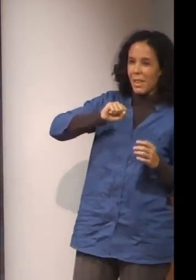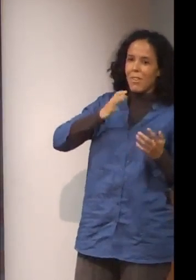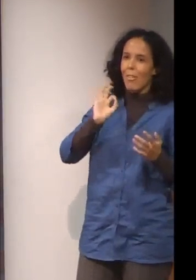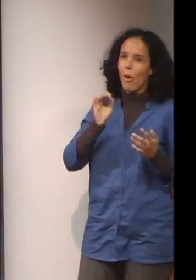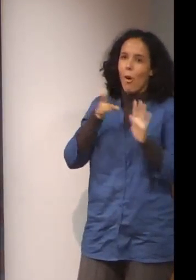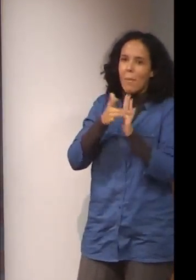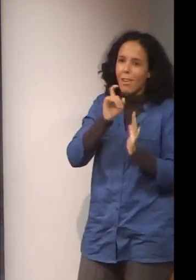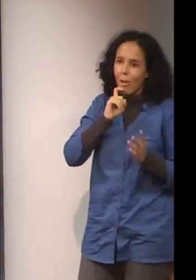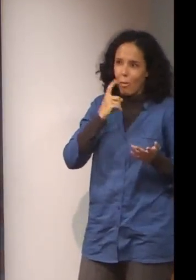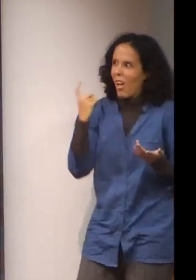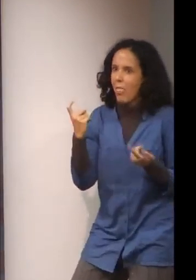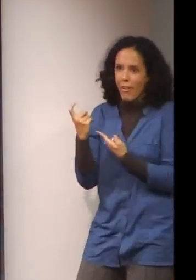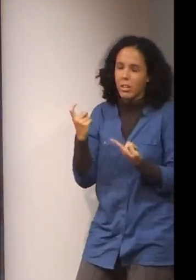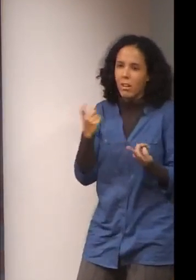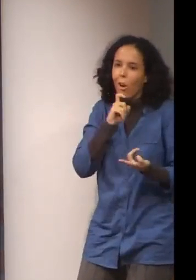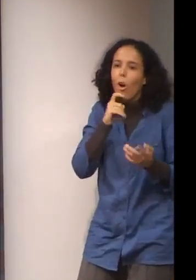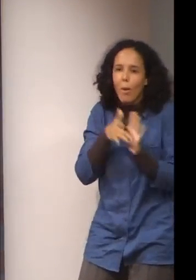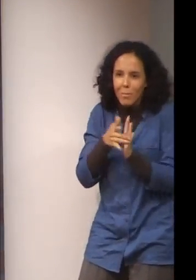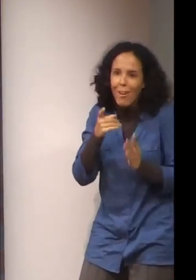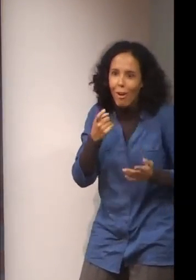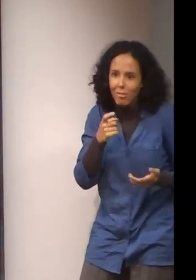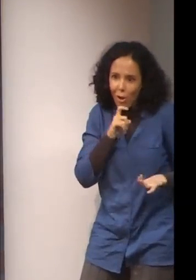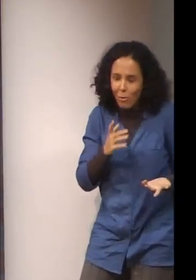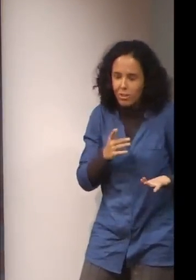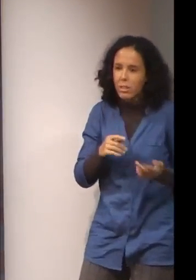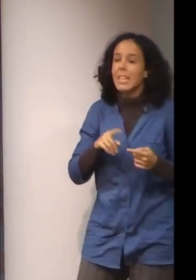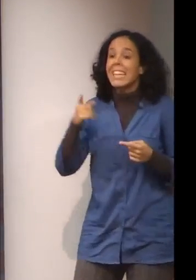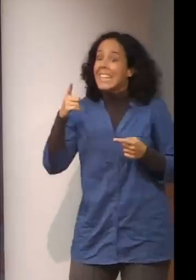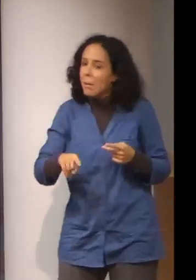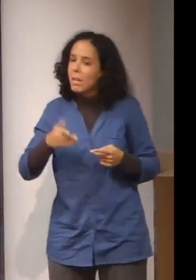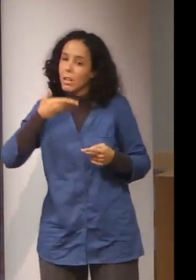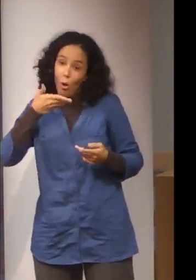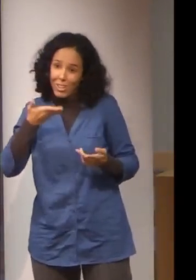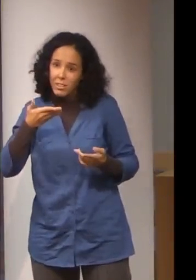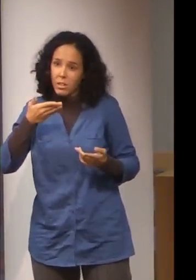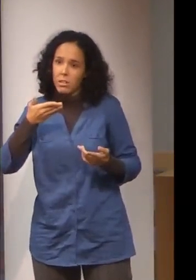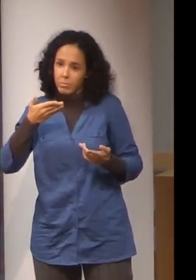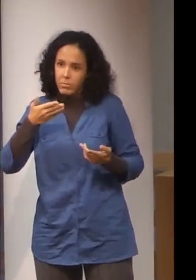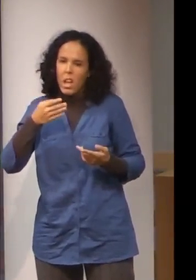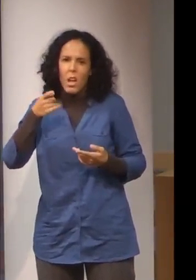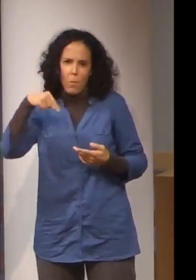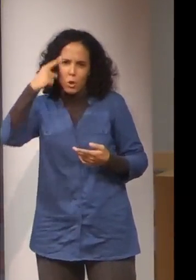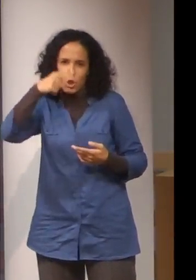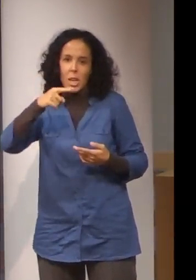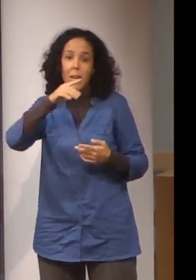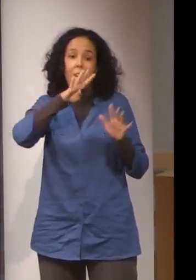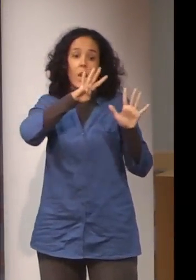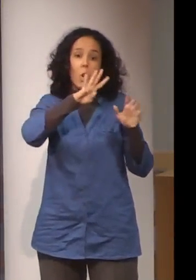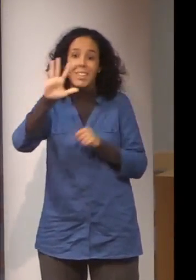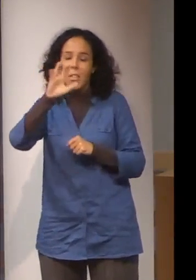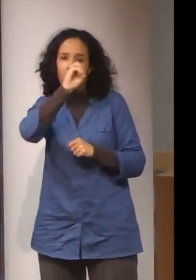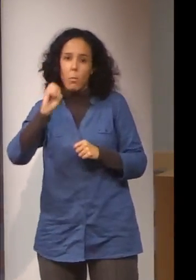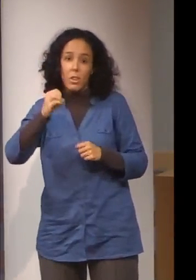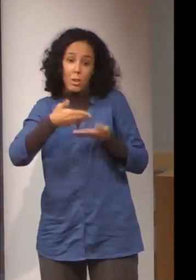es, de qué manera transmitirla, de qué manera volcar ese conocimiento, pero también por parte de las